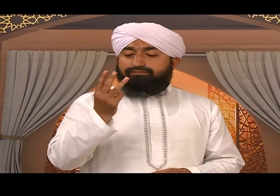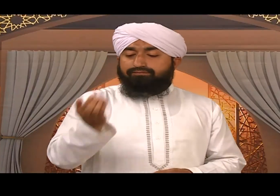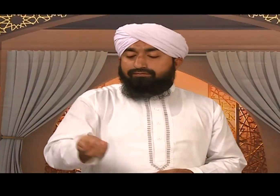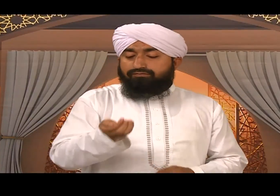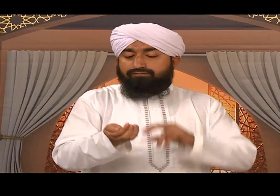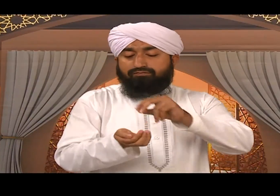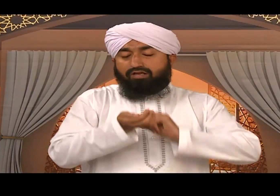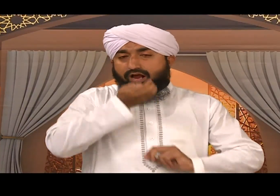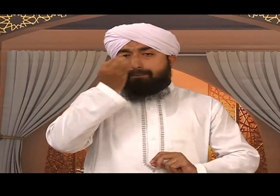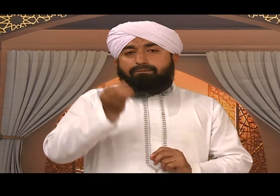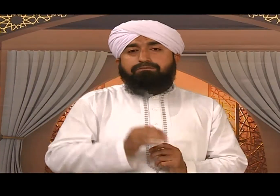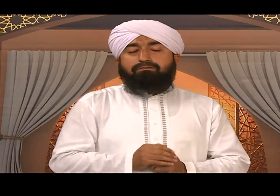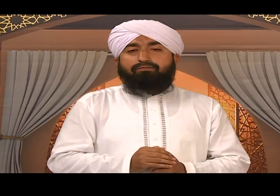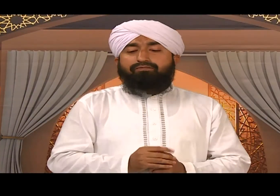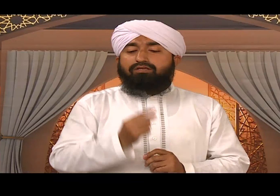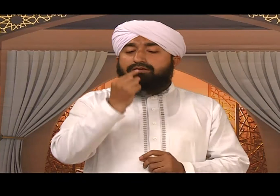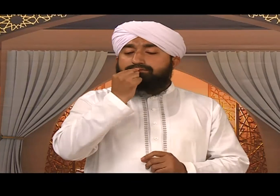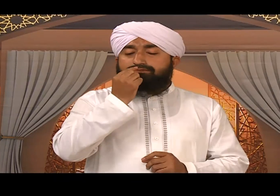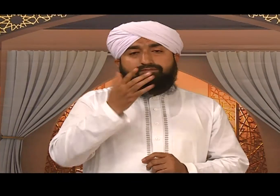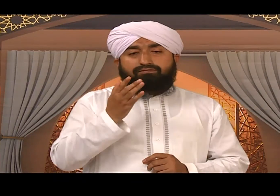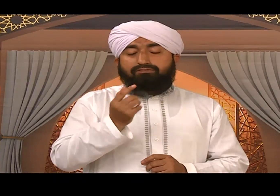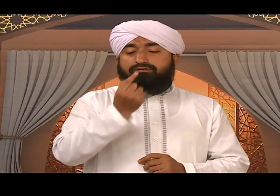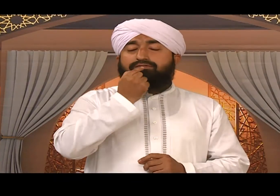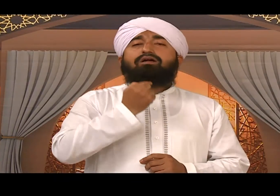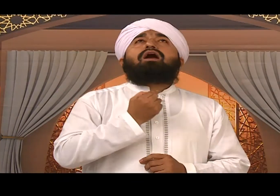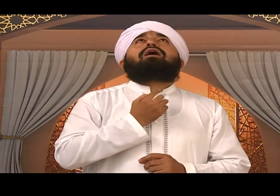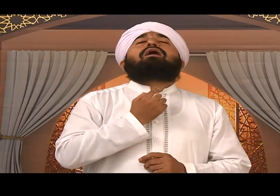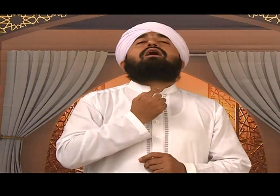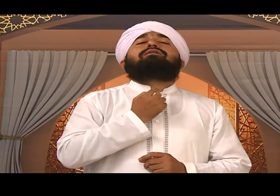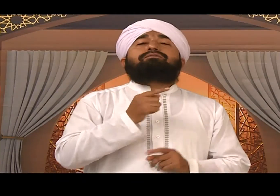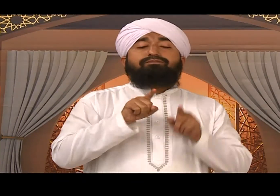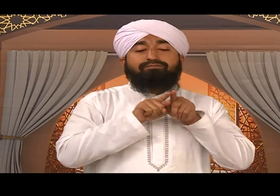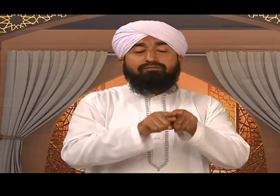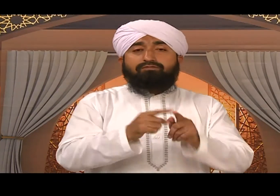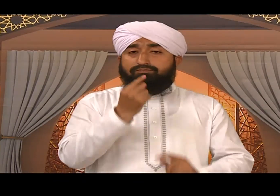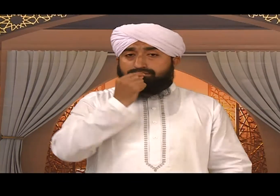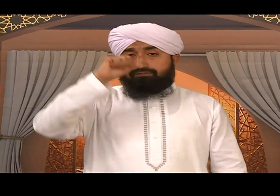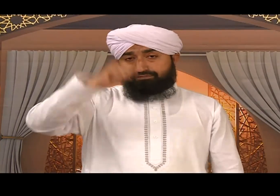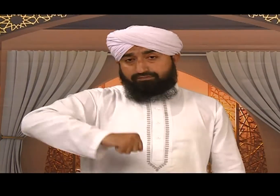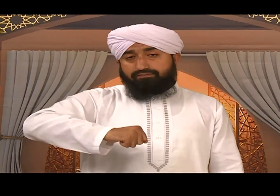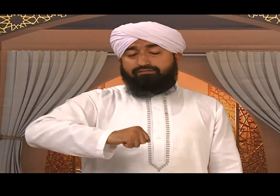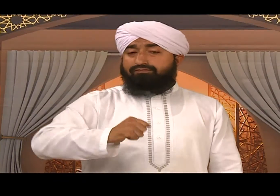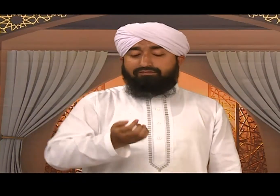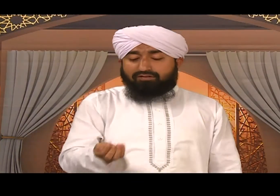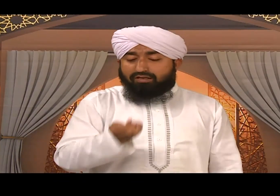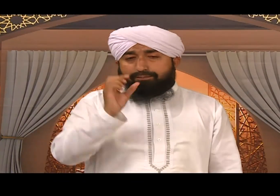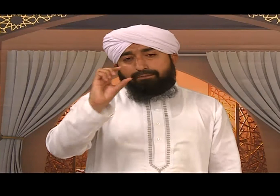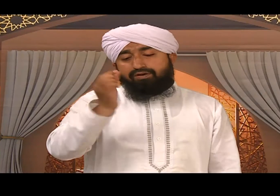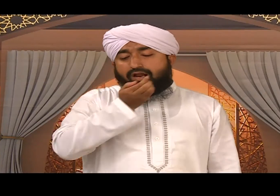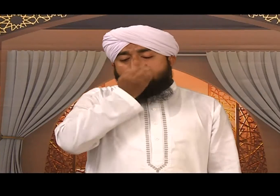سے 3 بار کلی کرنا۔ اگر روزہ نہ ہو تو غرغرہ کرنا سنت ہے۔ روزہ ہو تو چلو میں پانی قدرے کم